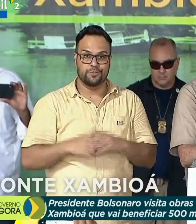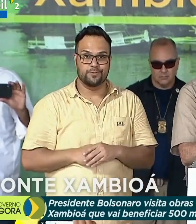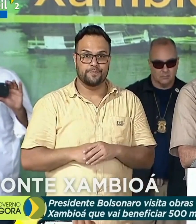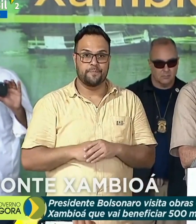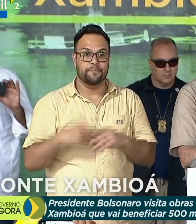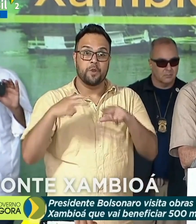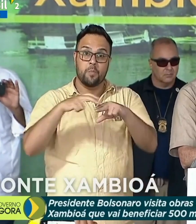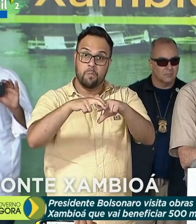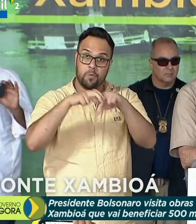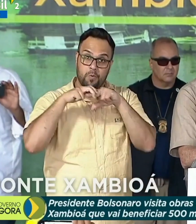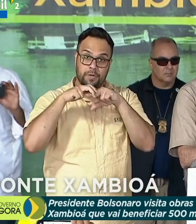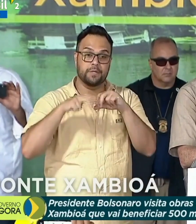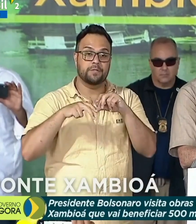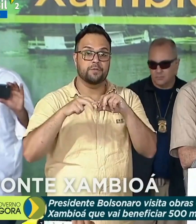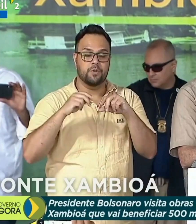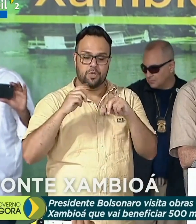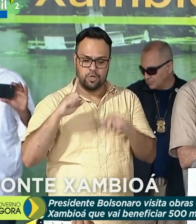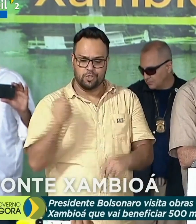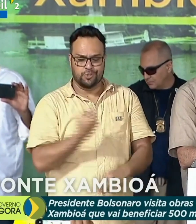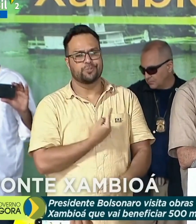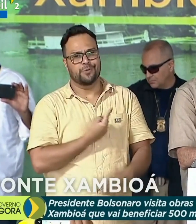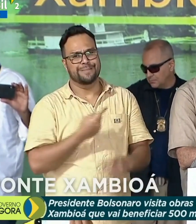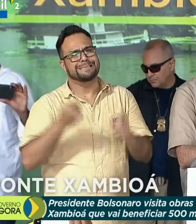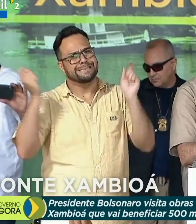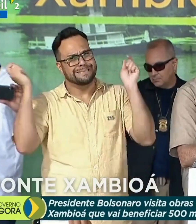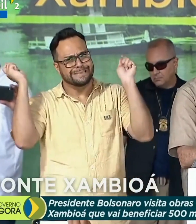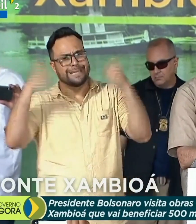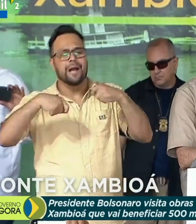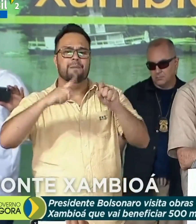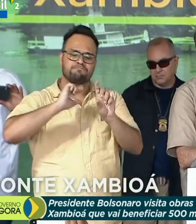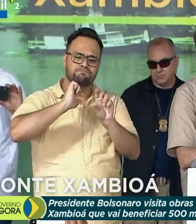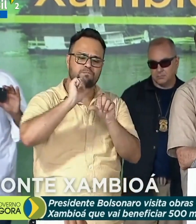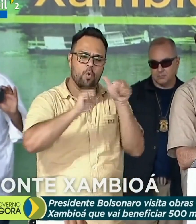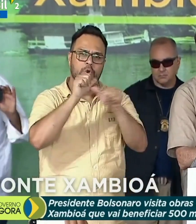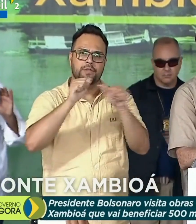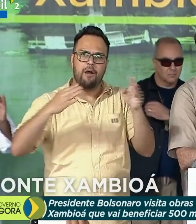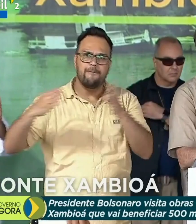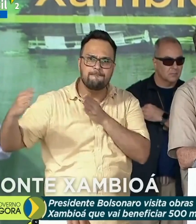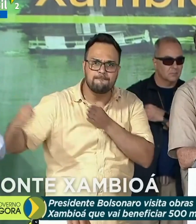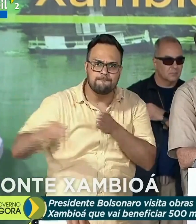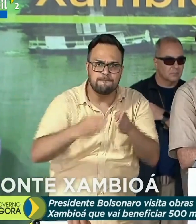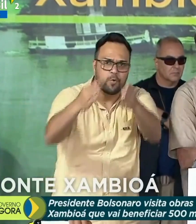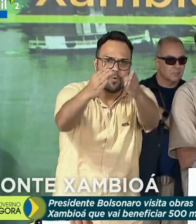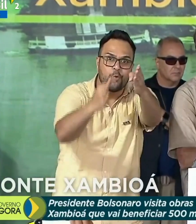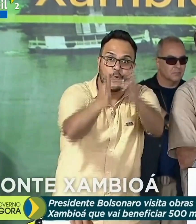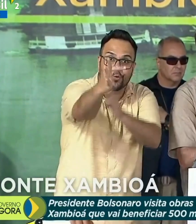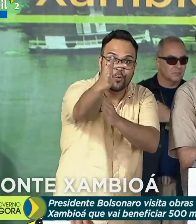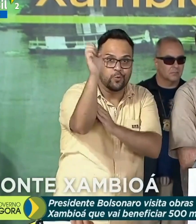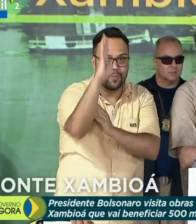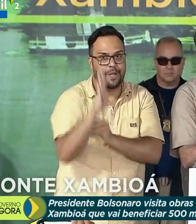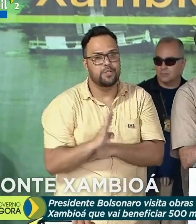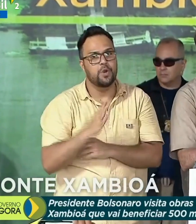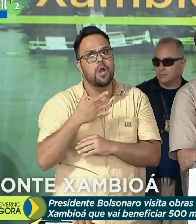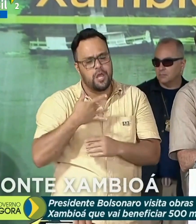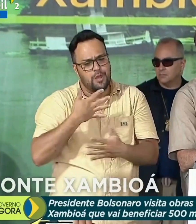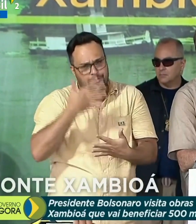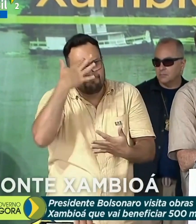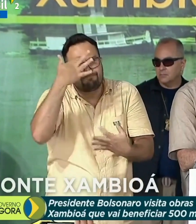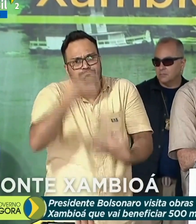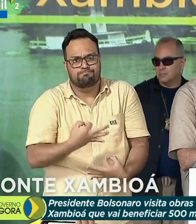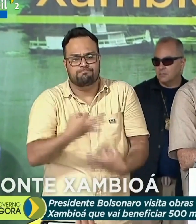Dessa forma, nós temos tudo para mudar o destino do Brasil. Reconheço os problemas que temos